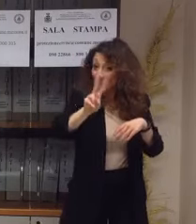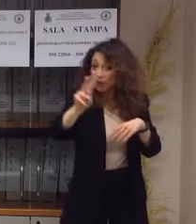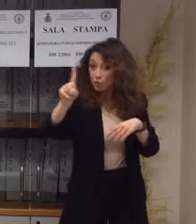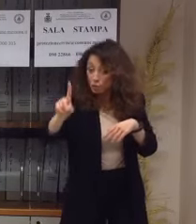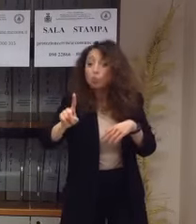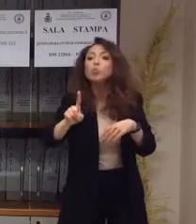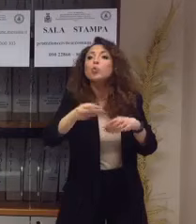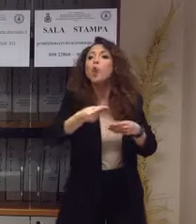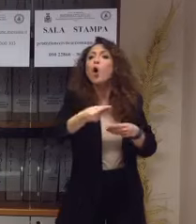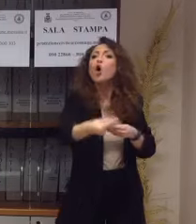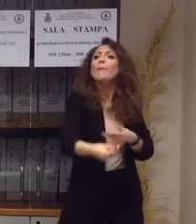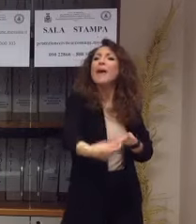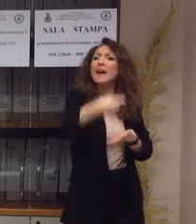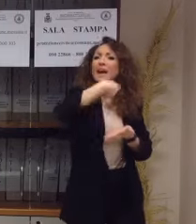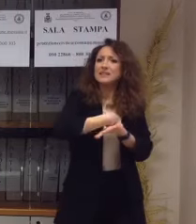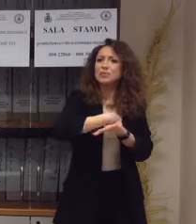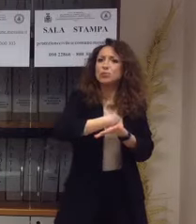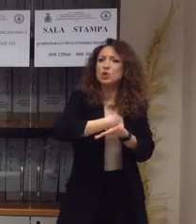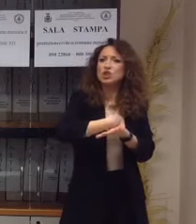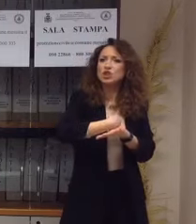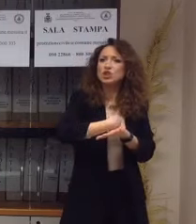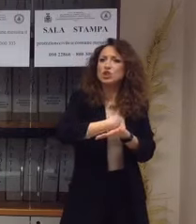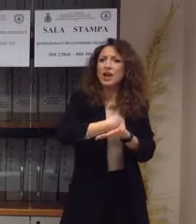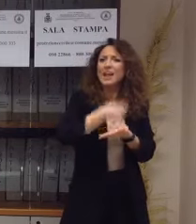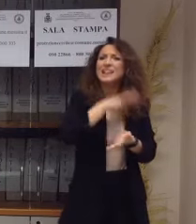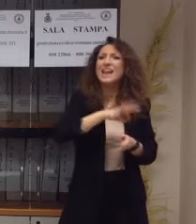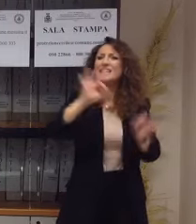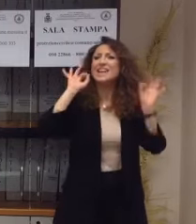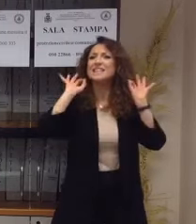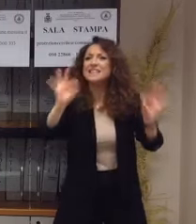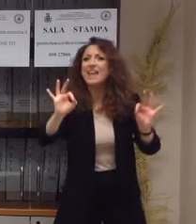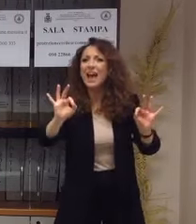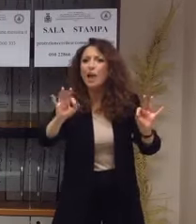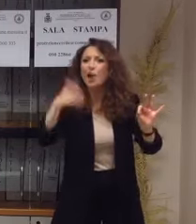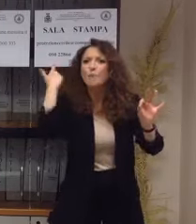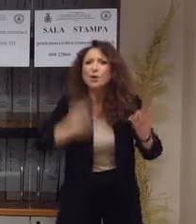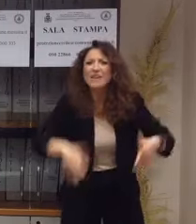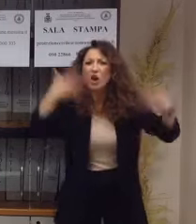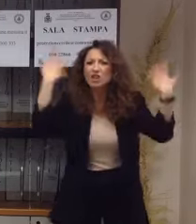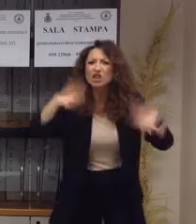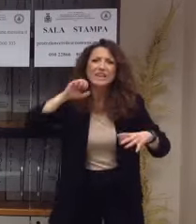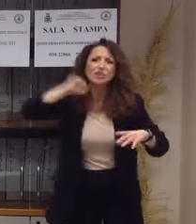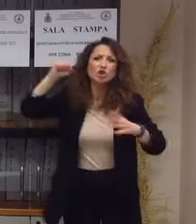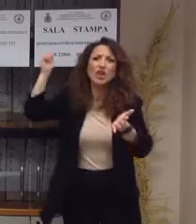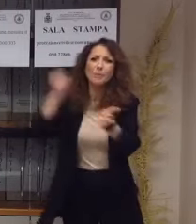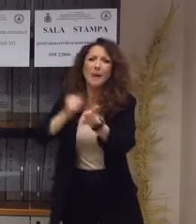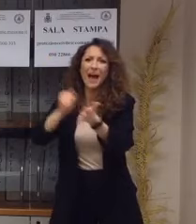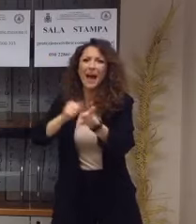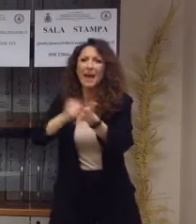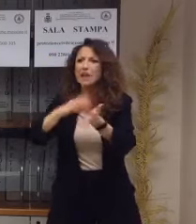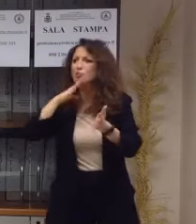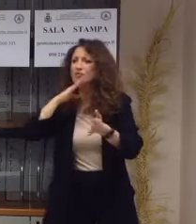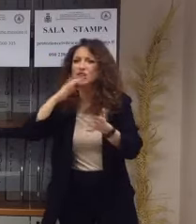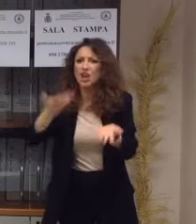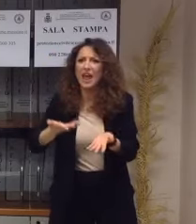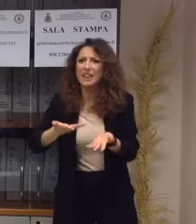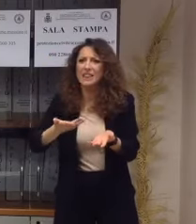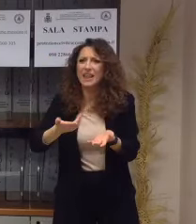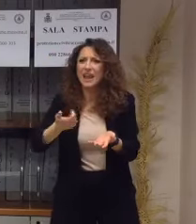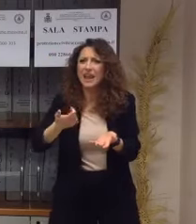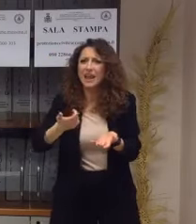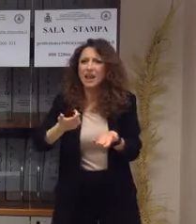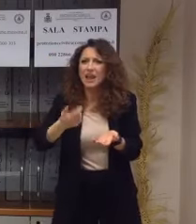2021. Hai tasso zero. Perché già l'azione di strozzinaggio delle banche già è ben